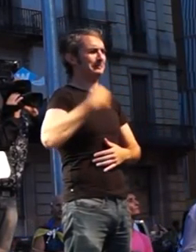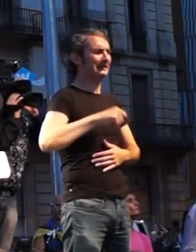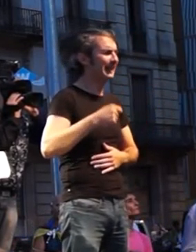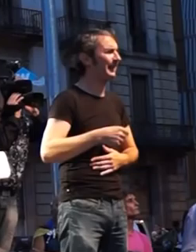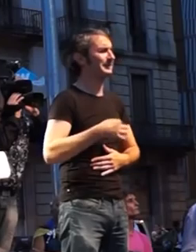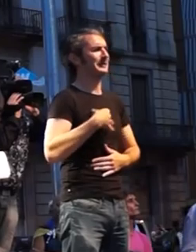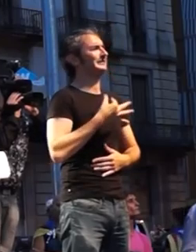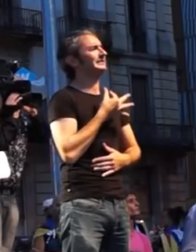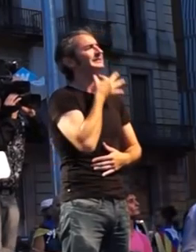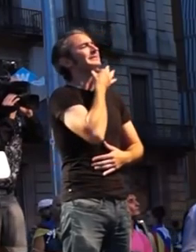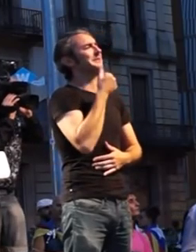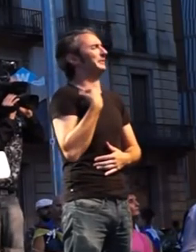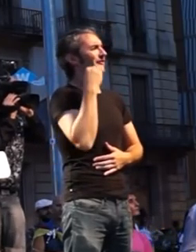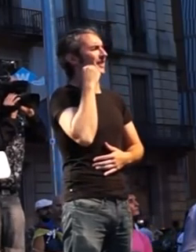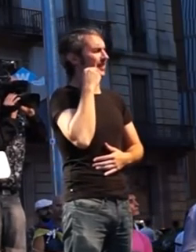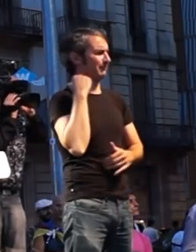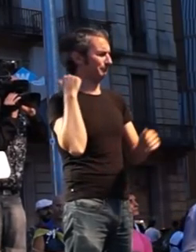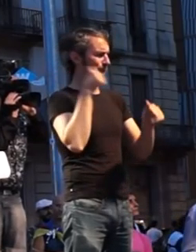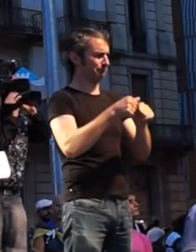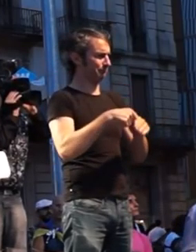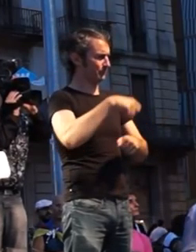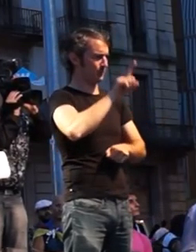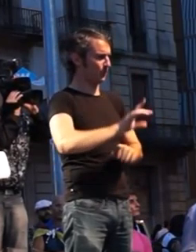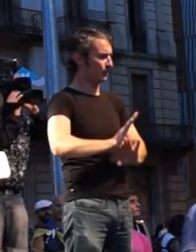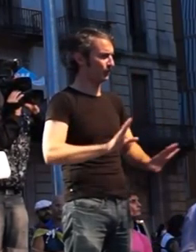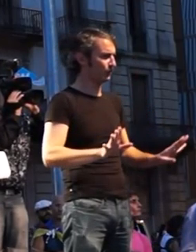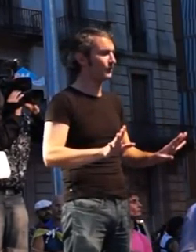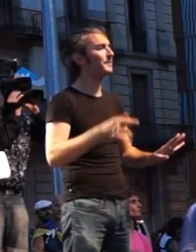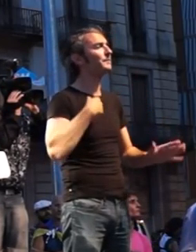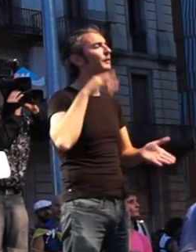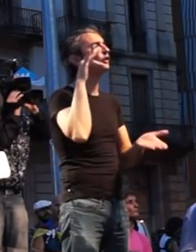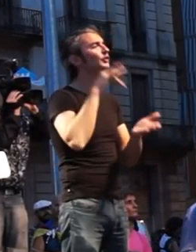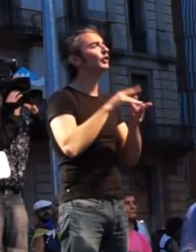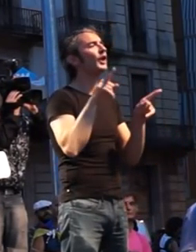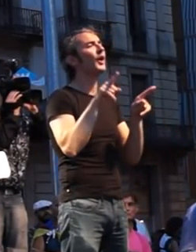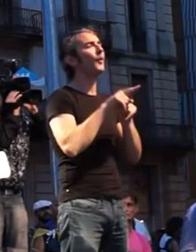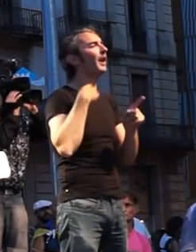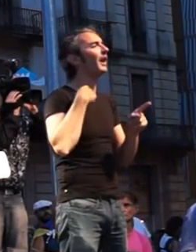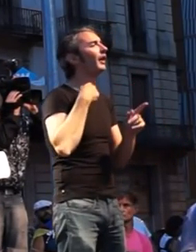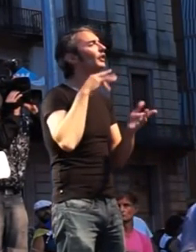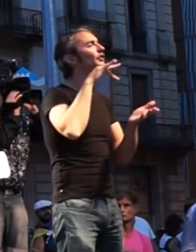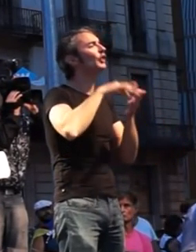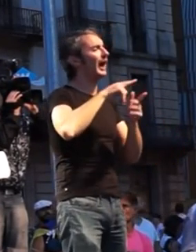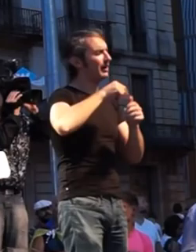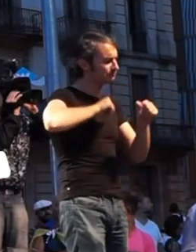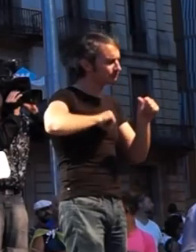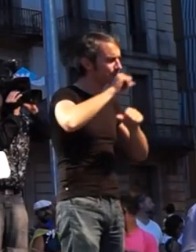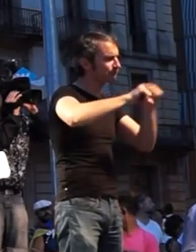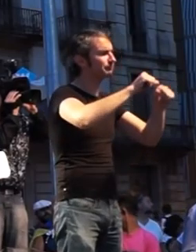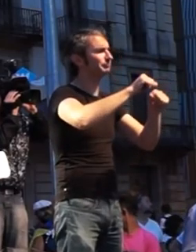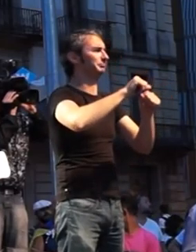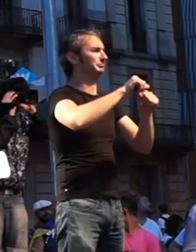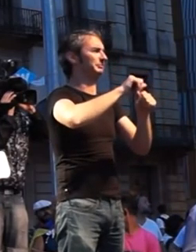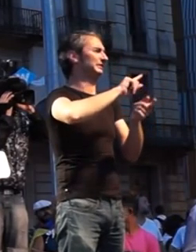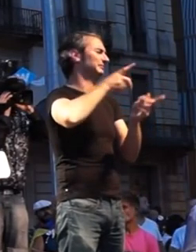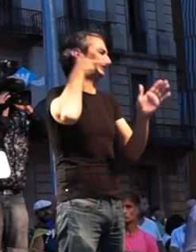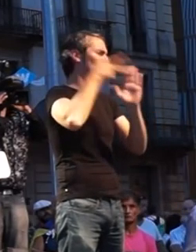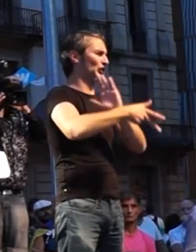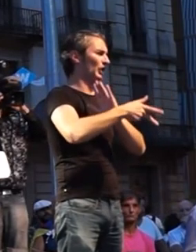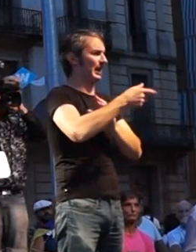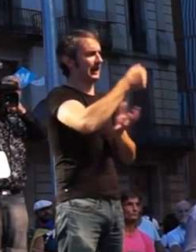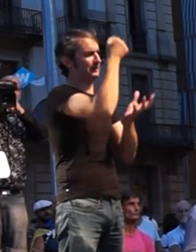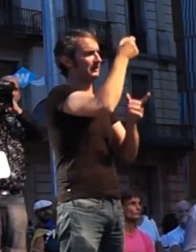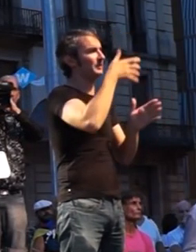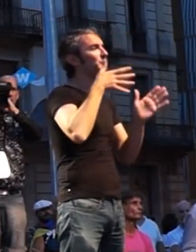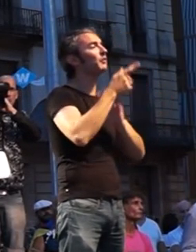més pesades i més fredes que mai. Estem en un estadi de desenvolupament històric del capitalisme patriarcal, en el